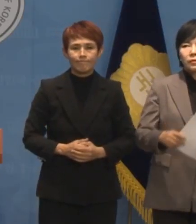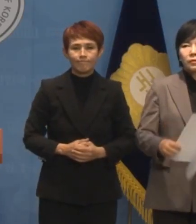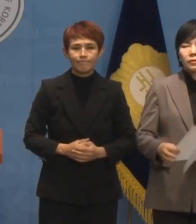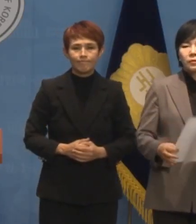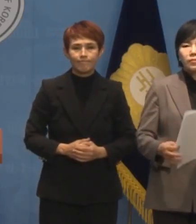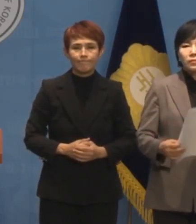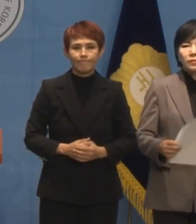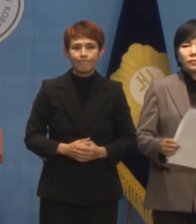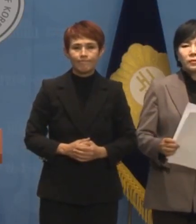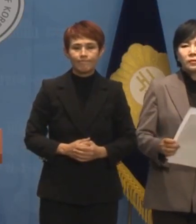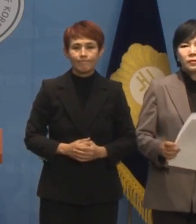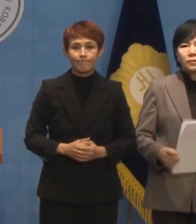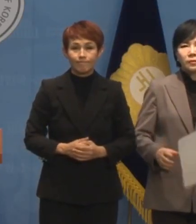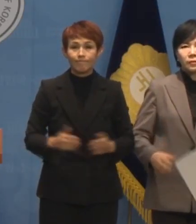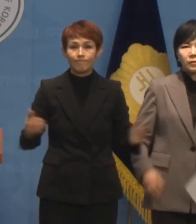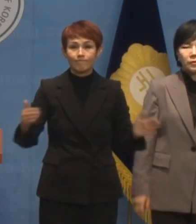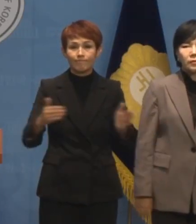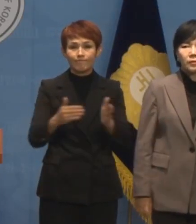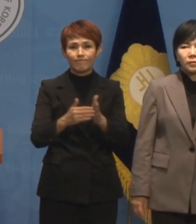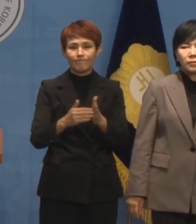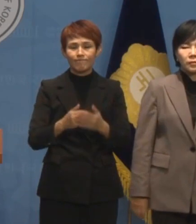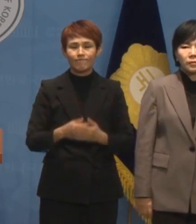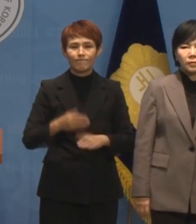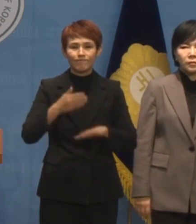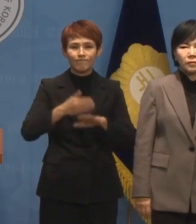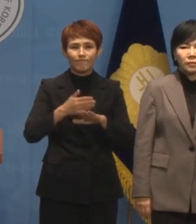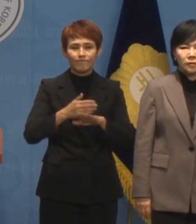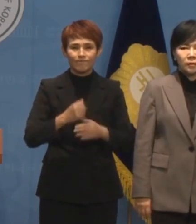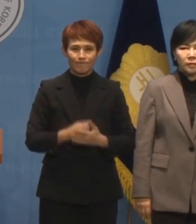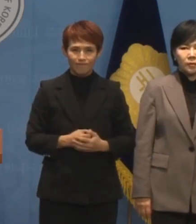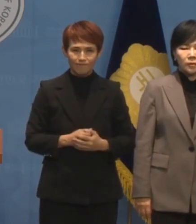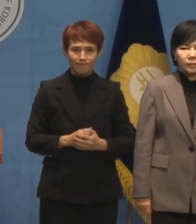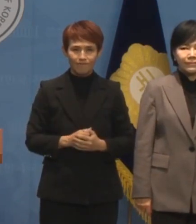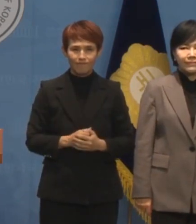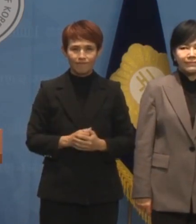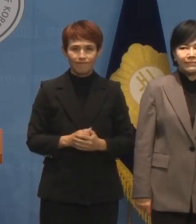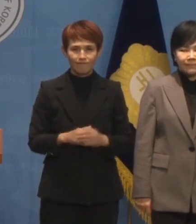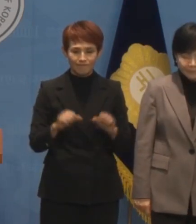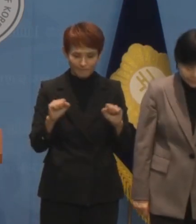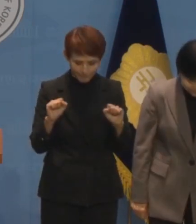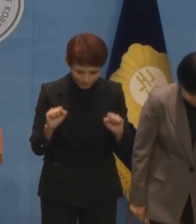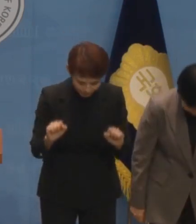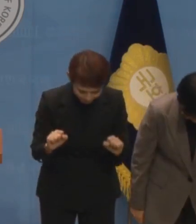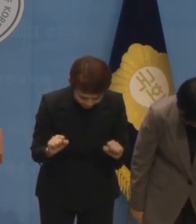예, 이상으로 기자회견을 마치겠습니다. 함께해 주신 언론 여러분께 감사 말씀드립니다.